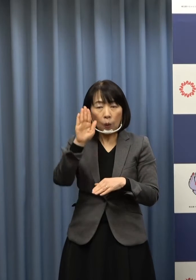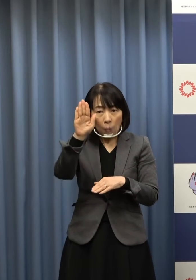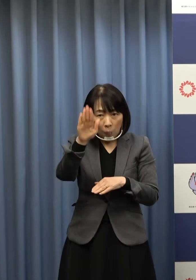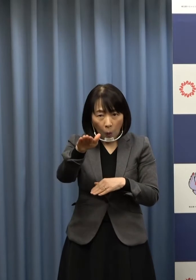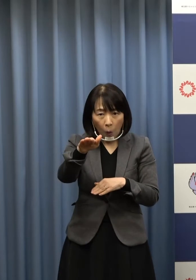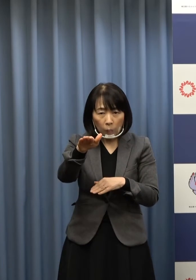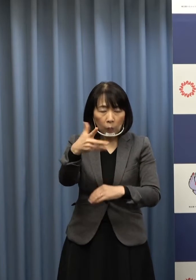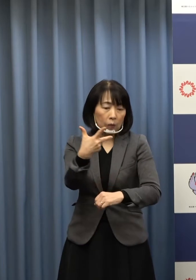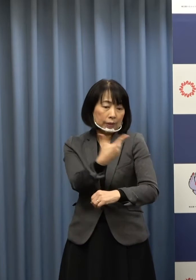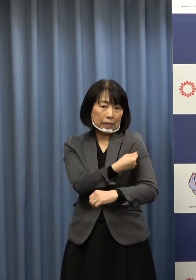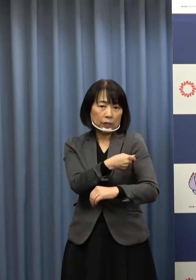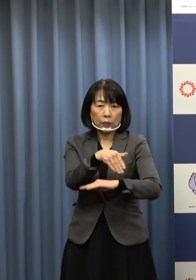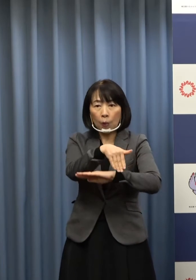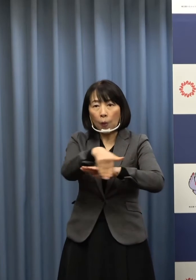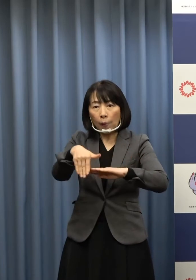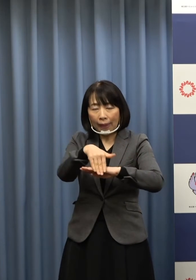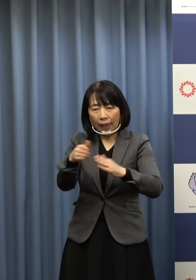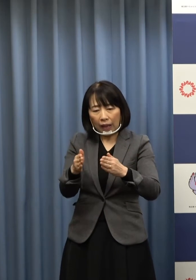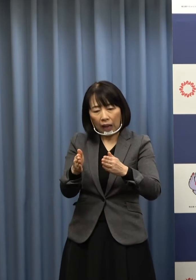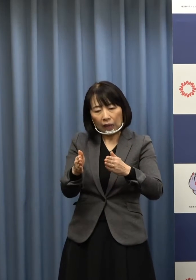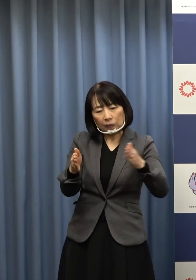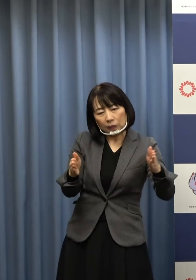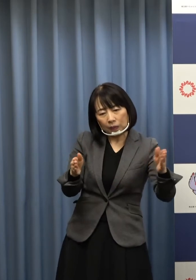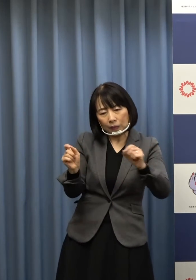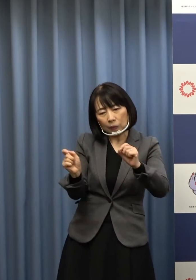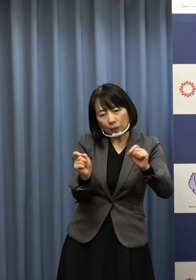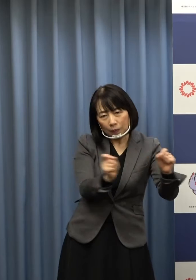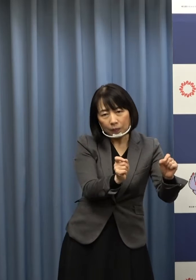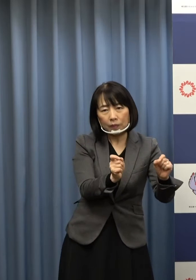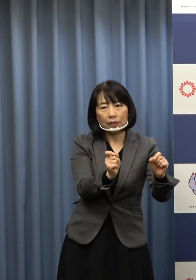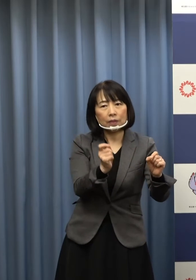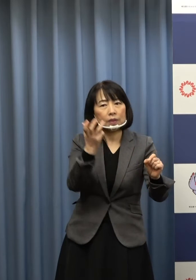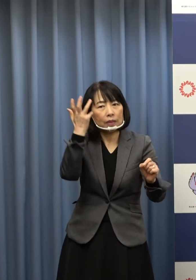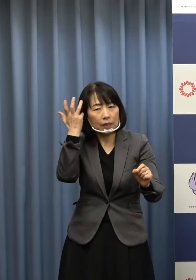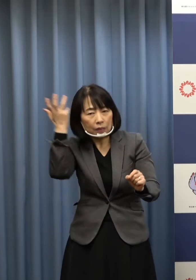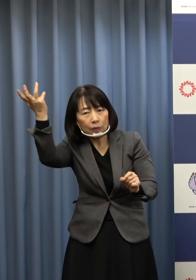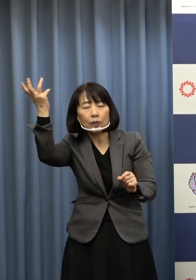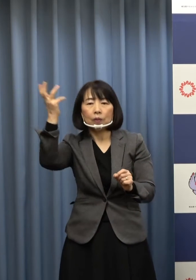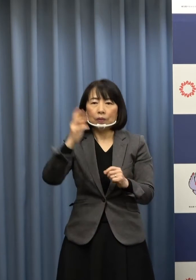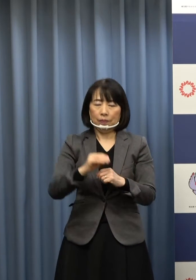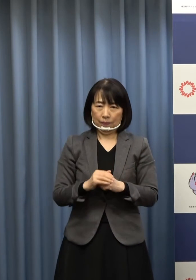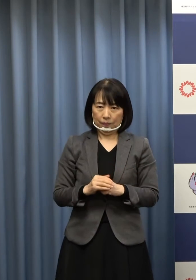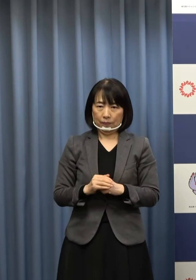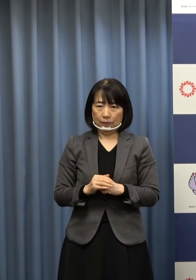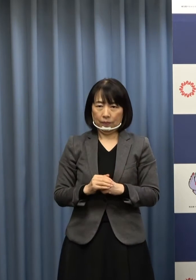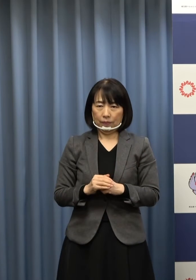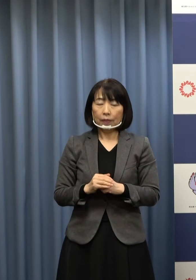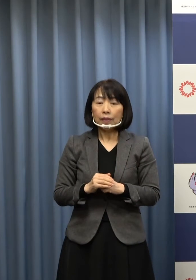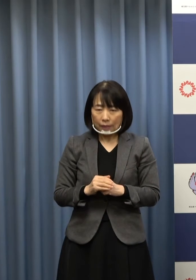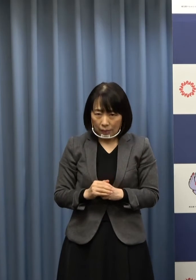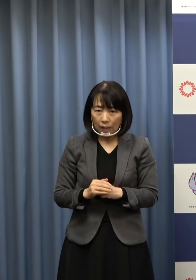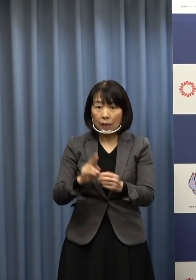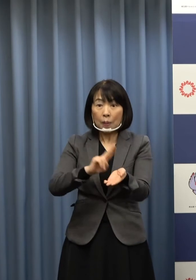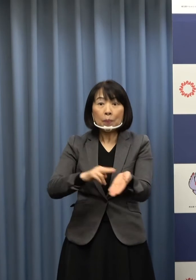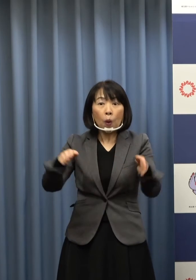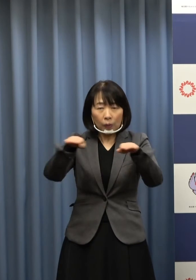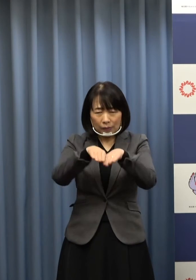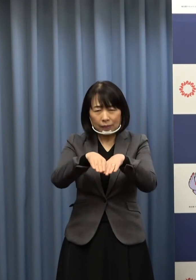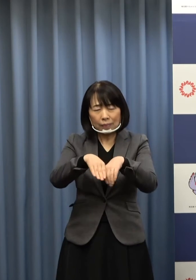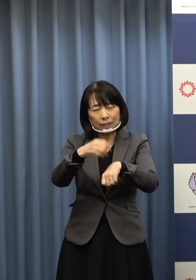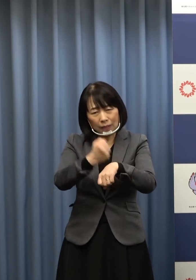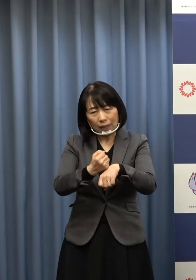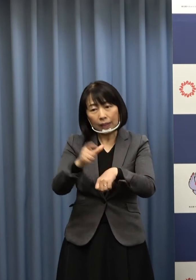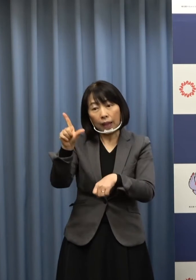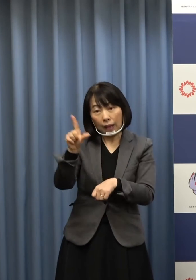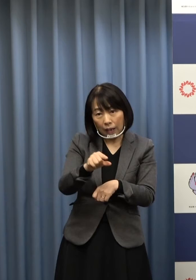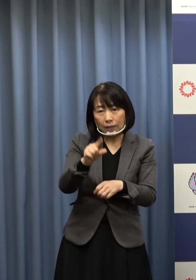しになる可能性がある中で、どのようにその医療機関の負担を減らすために